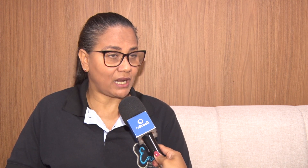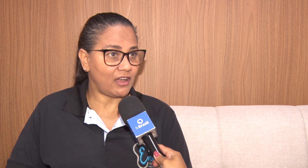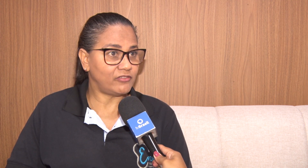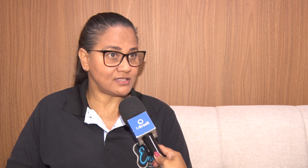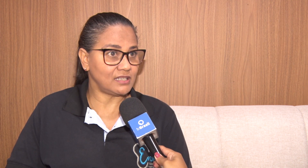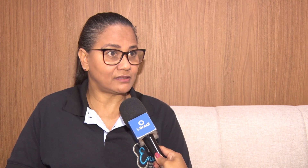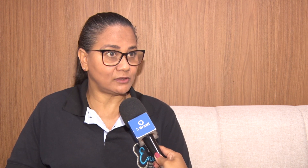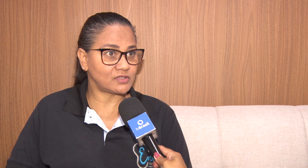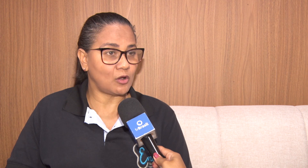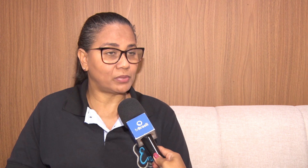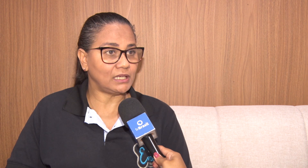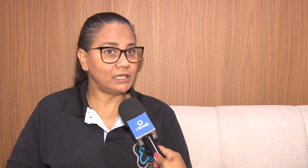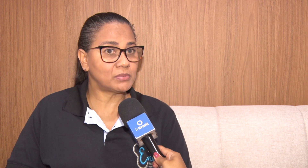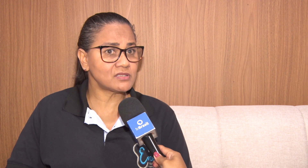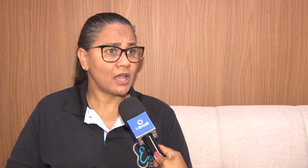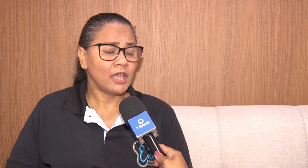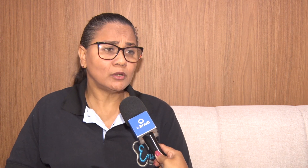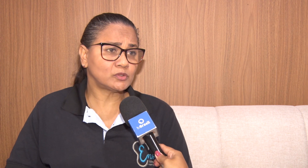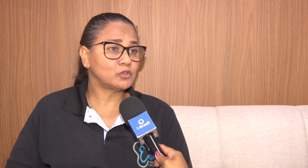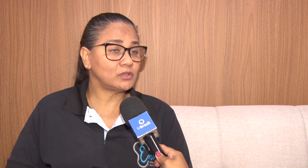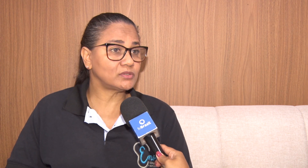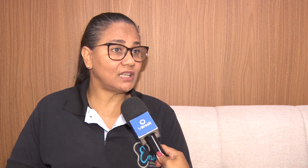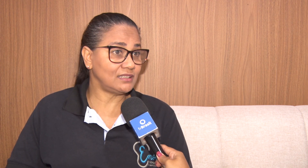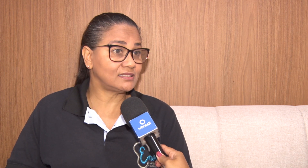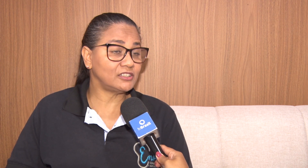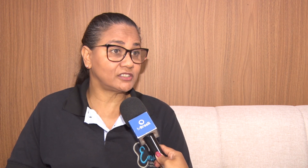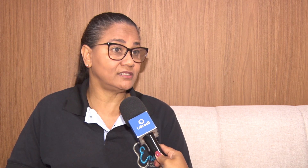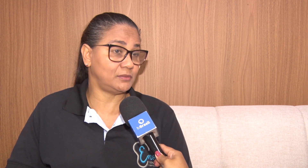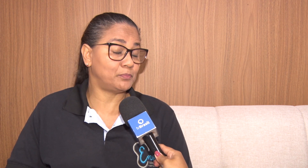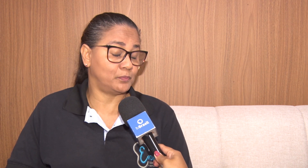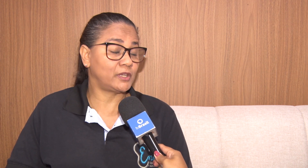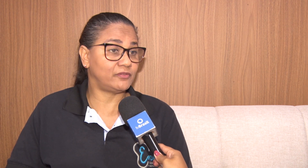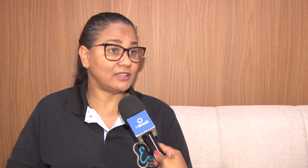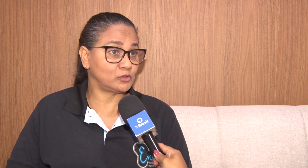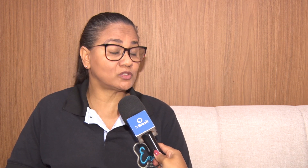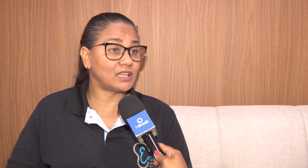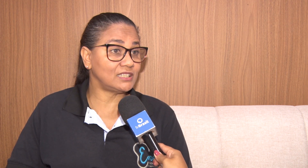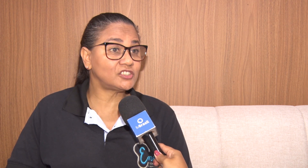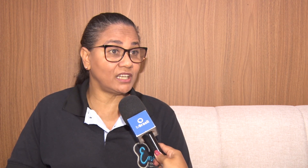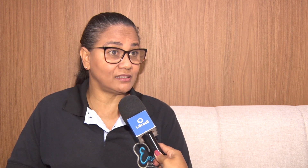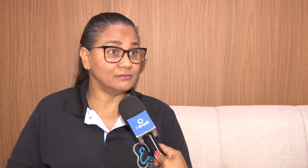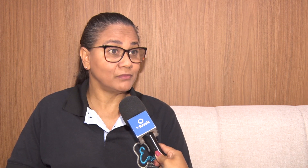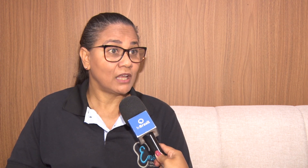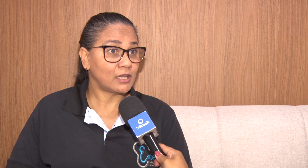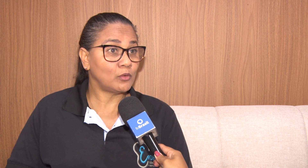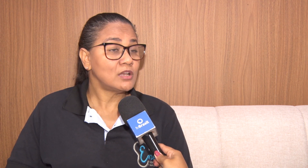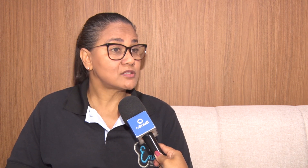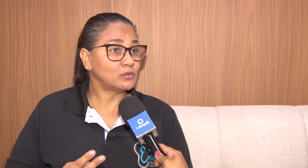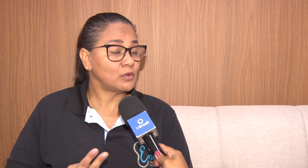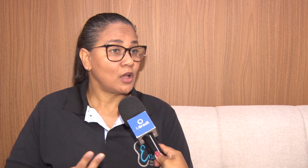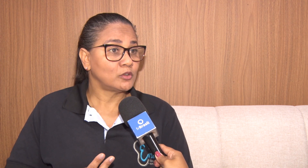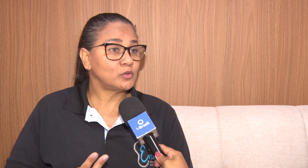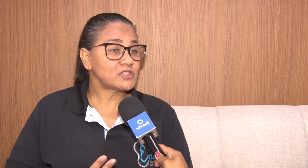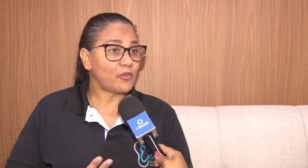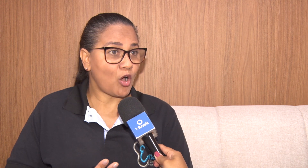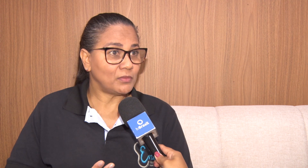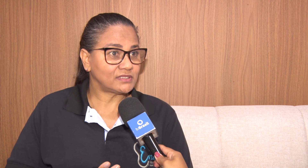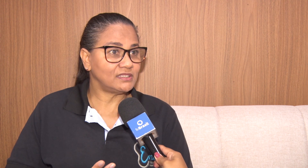para fazer a tradução para Libras, e o surdo não sinalizante, que faz uso da legenda. Então, são duas formas,